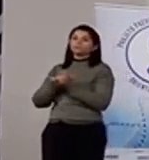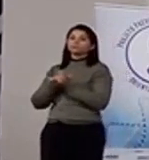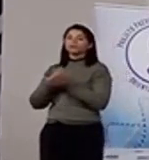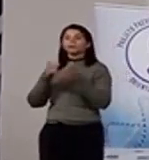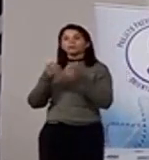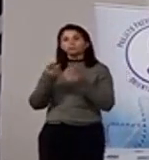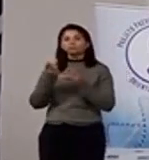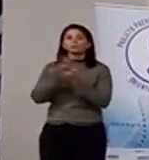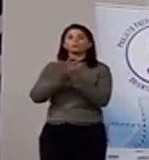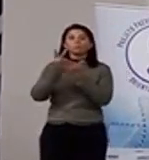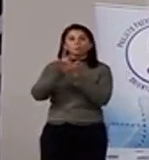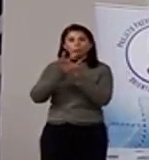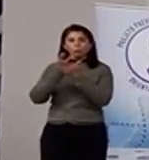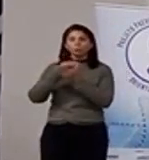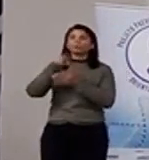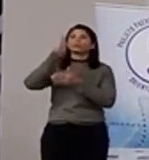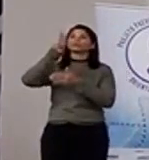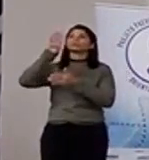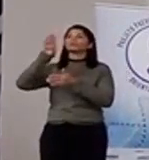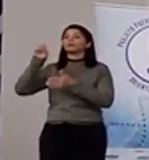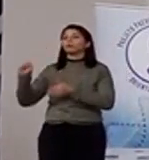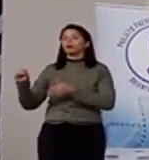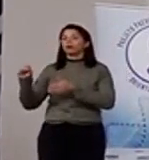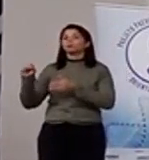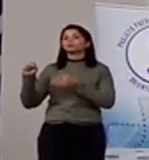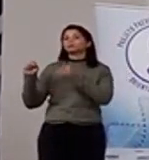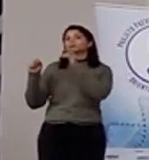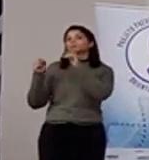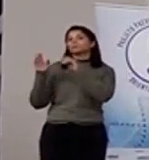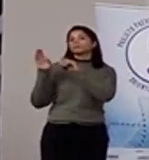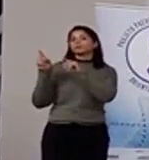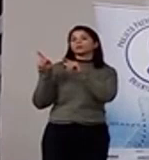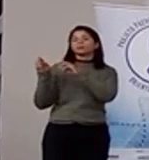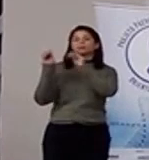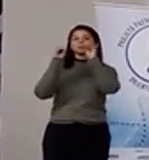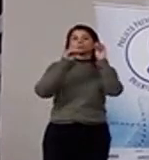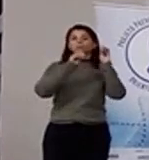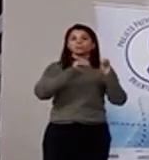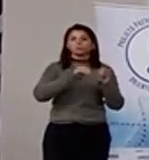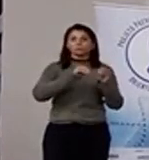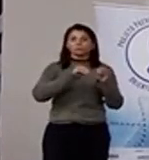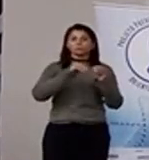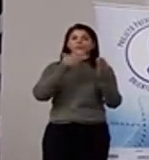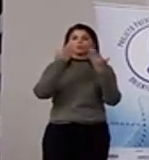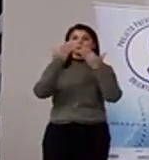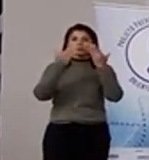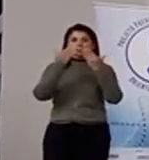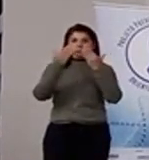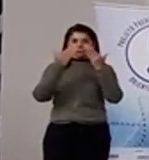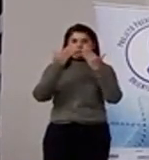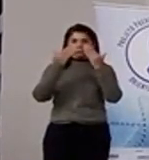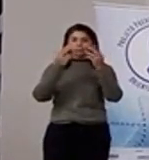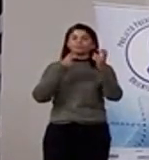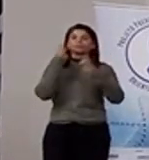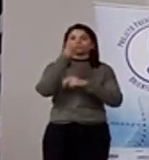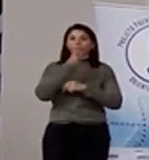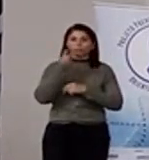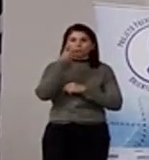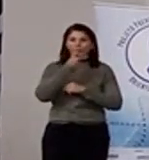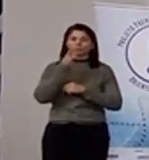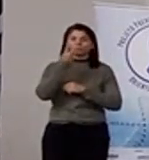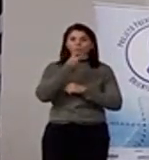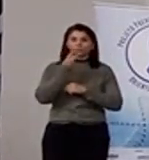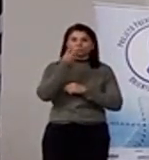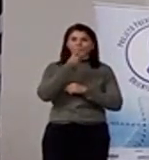da UBS desde fevereiro, a UBS passou eu para psicóloga, para fonoaudióloga, para neurologista.